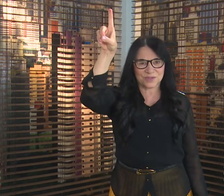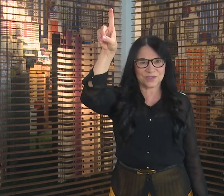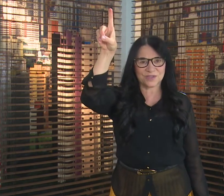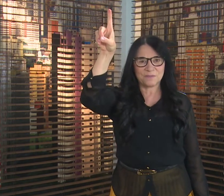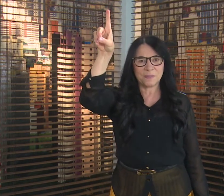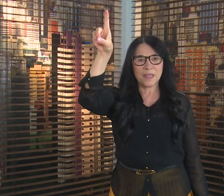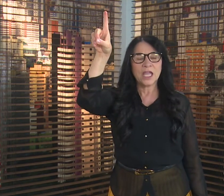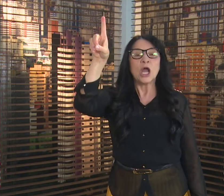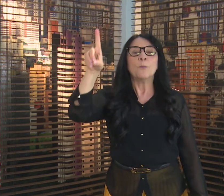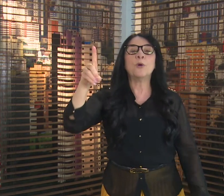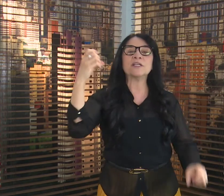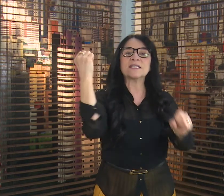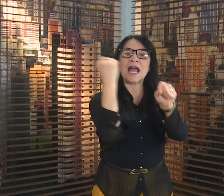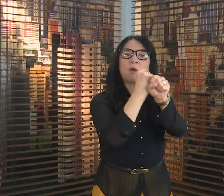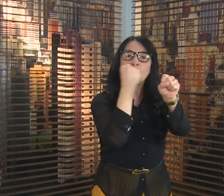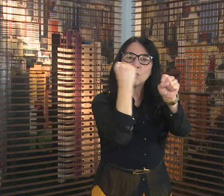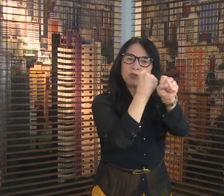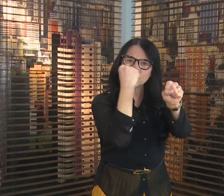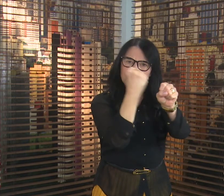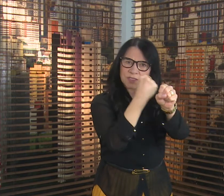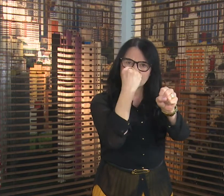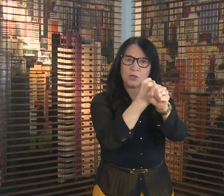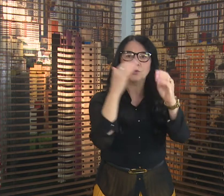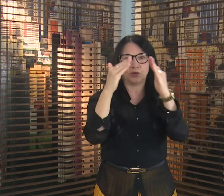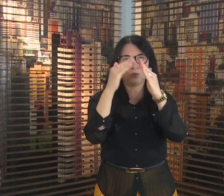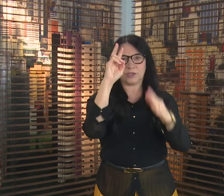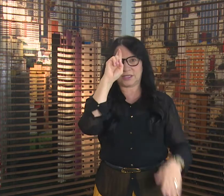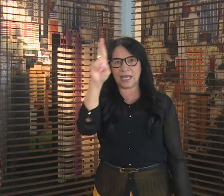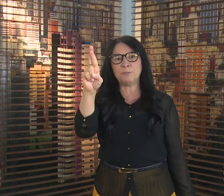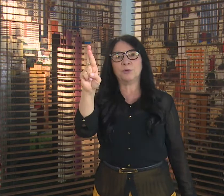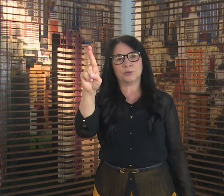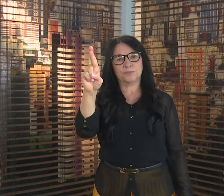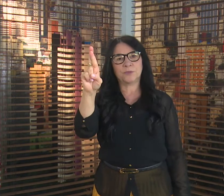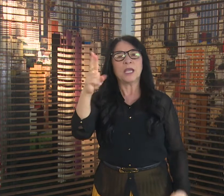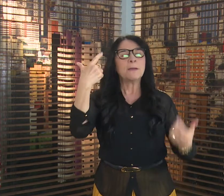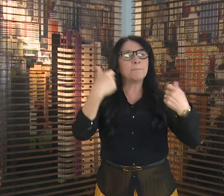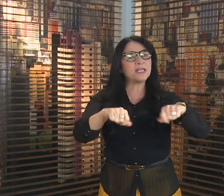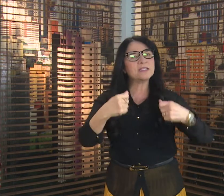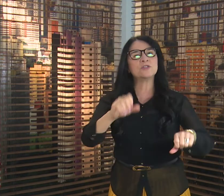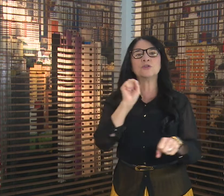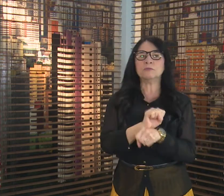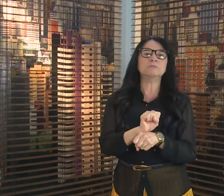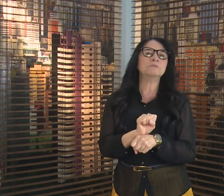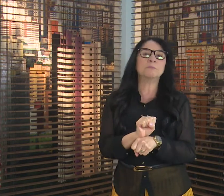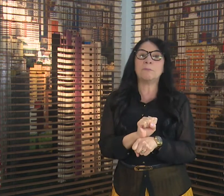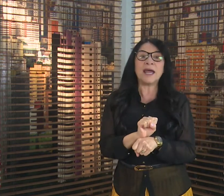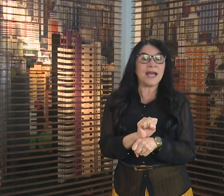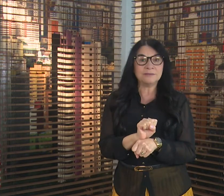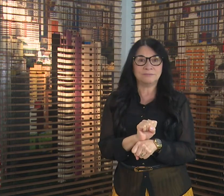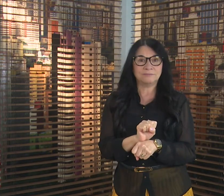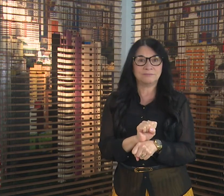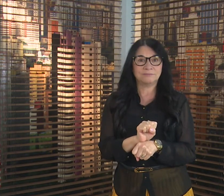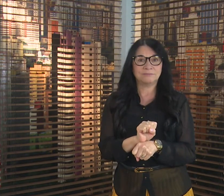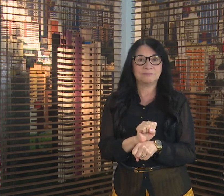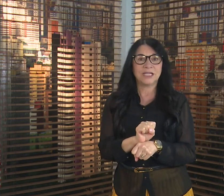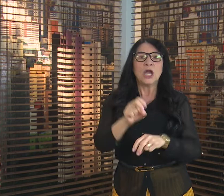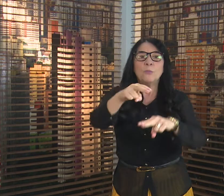Deus, pois a construção do templo precisou parar